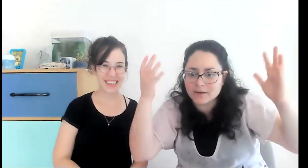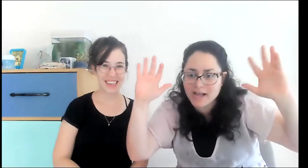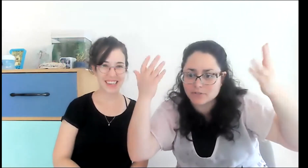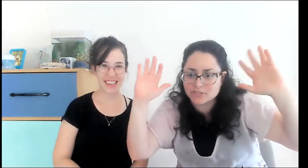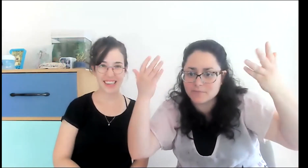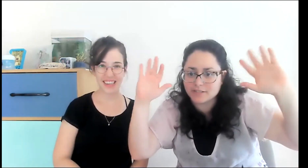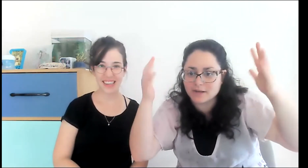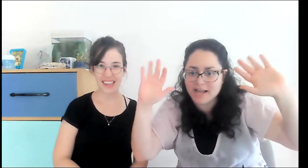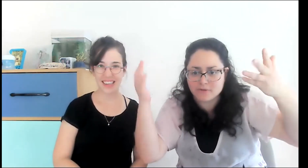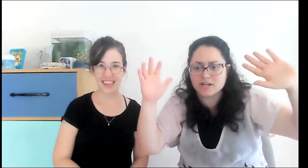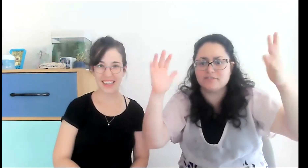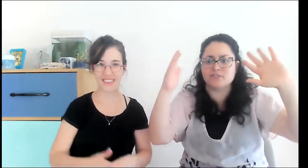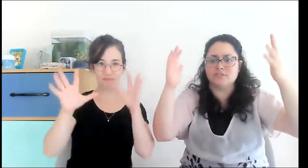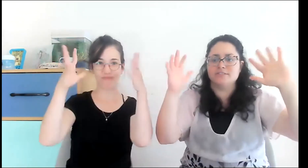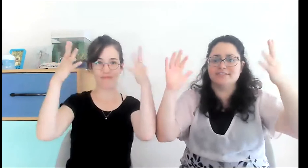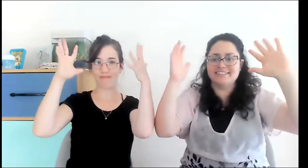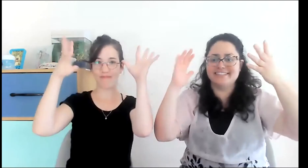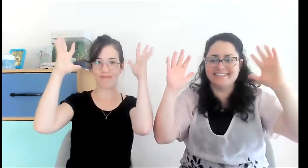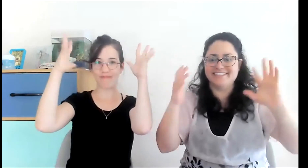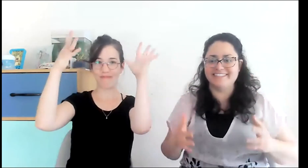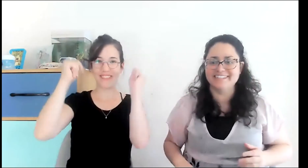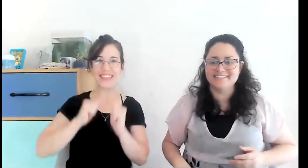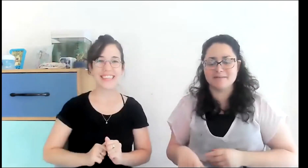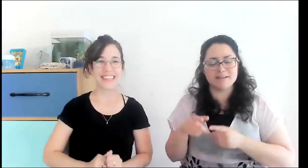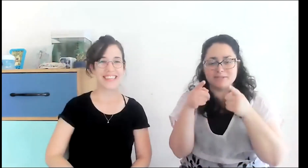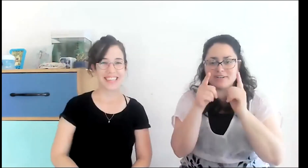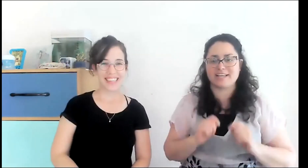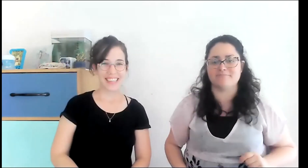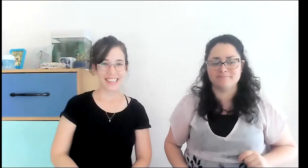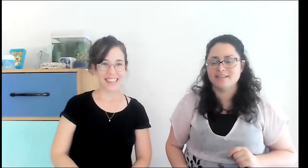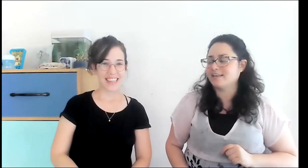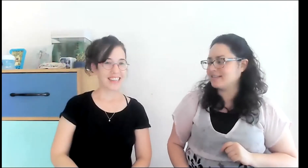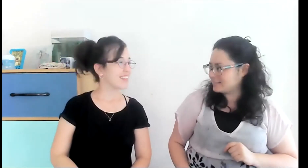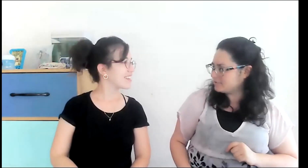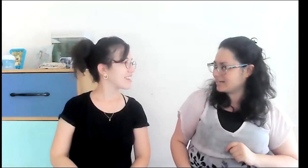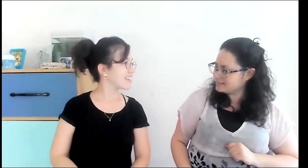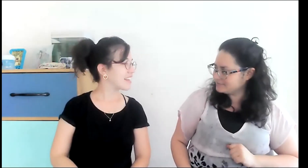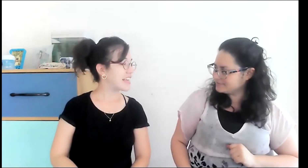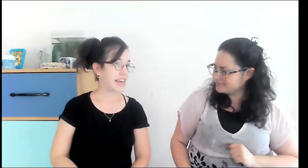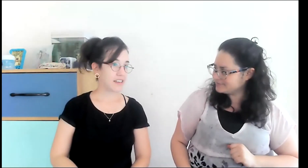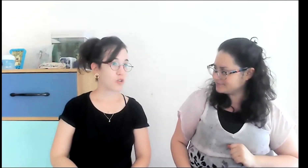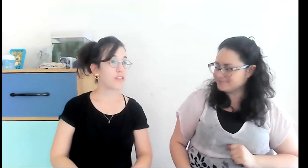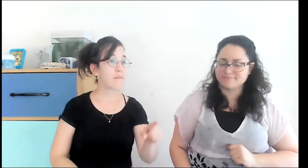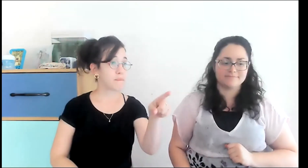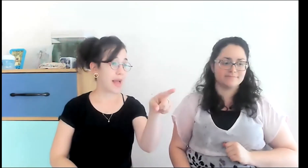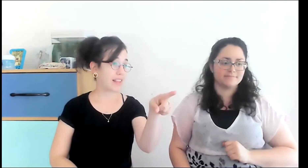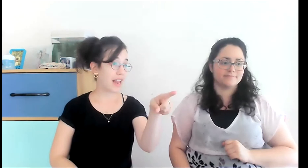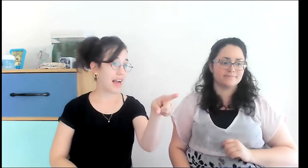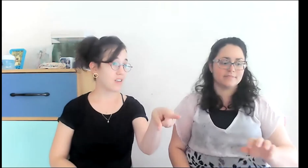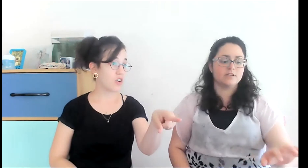כפיים? שושנה מחת כפיים, כל הכבוד. באמת, בשבילכם. אז נעשה עם שירה? כן. את רוצה מההתחלה? לא,